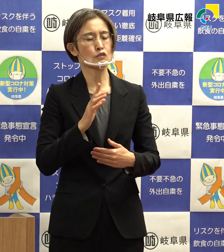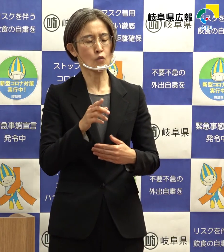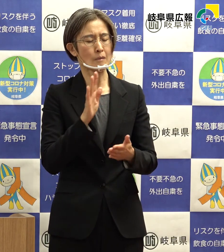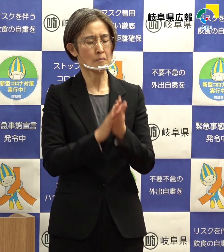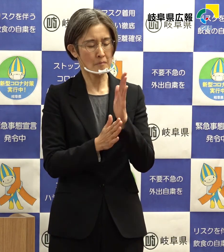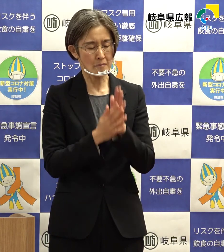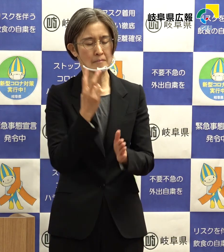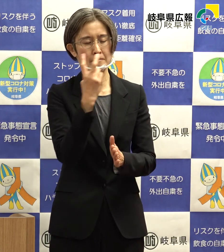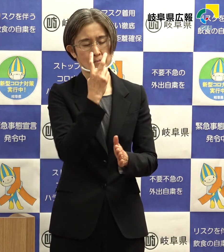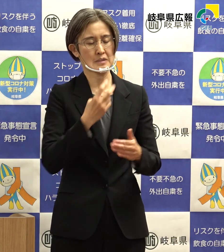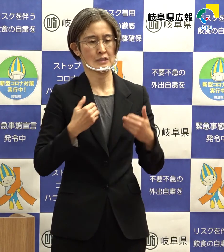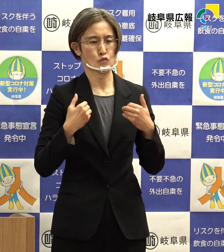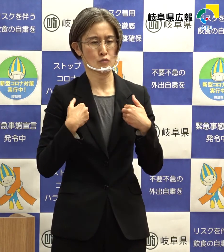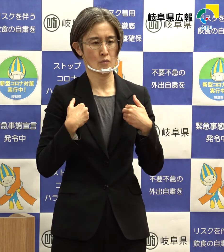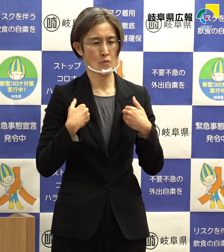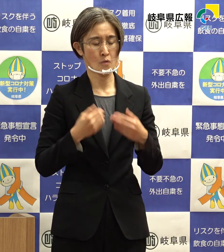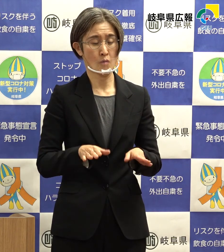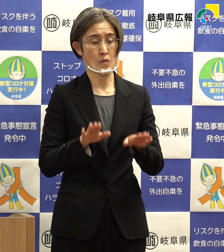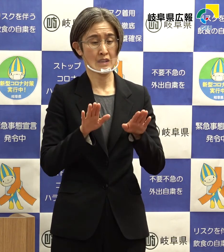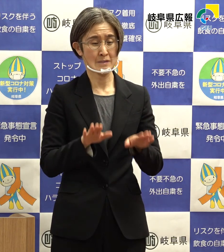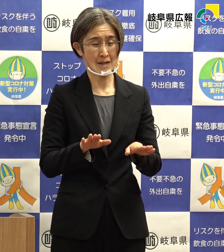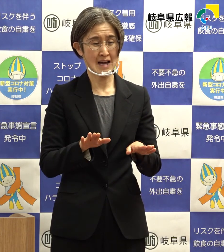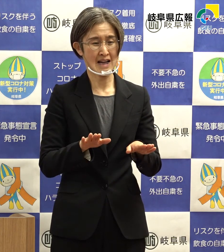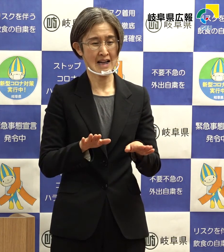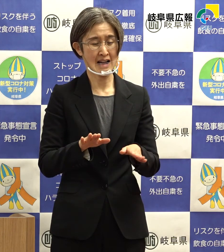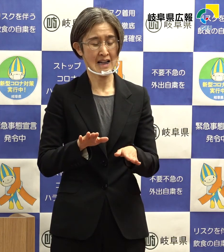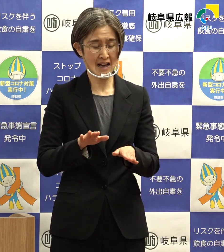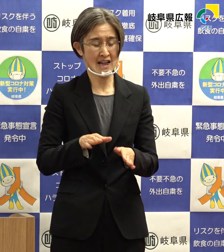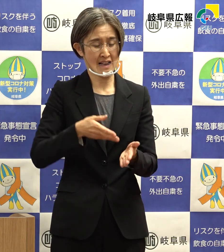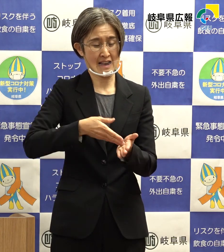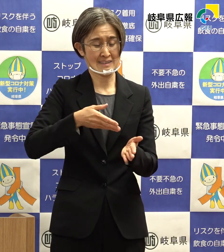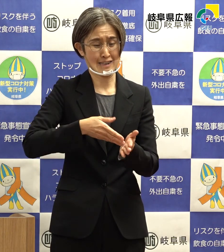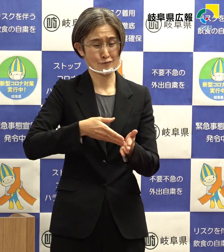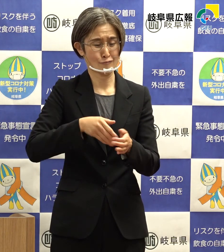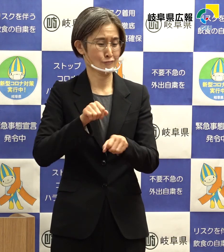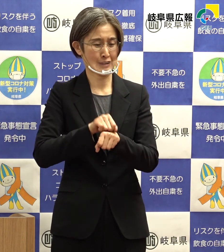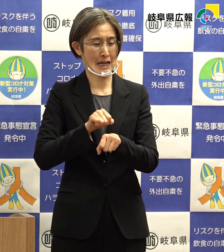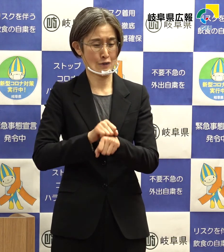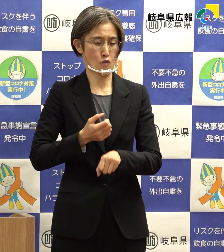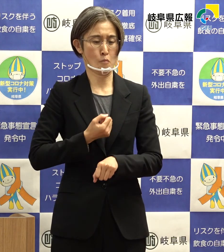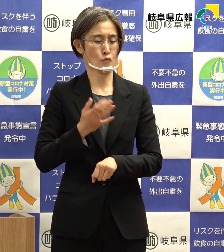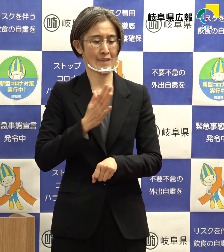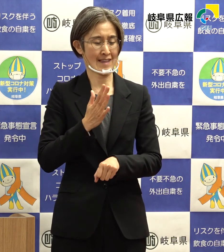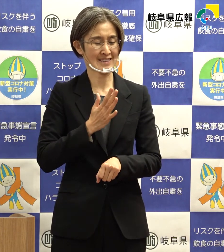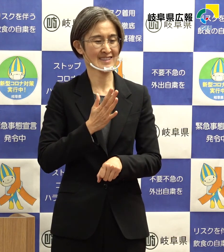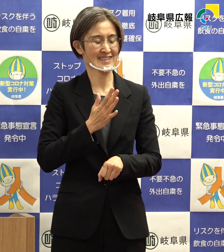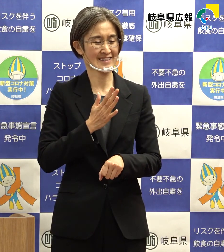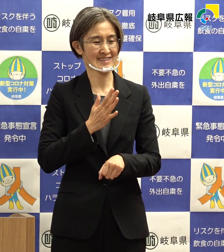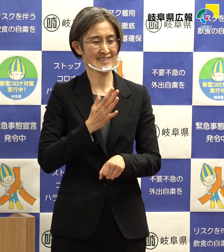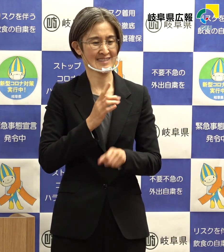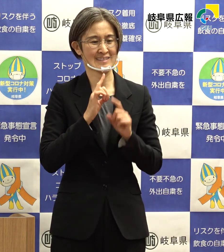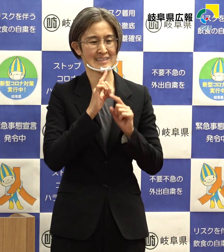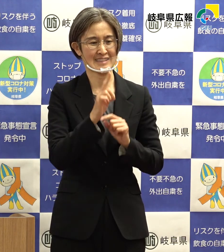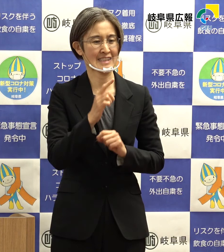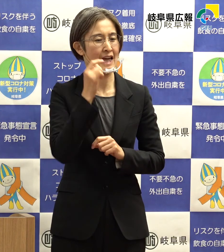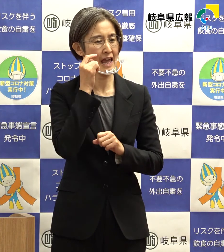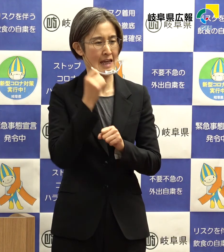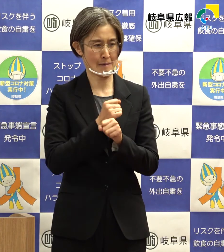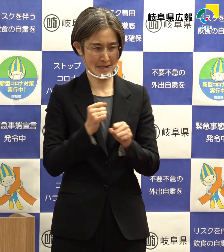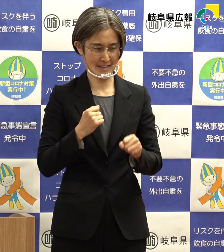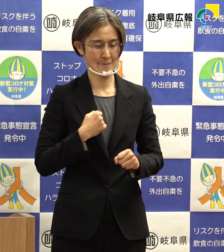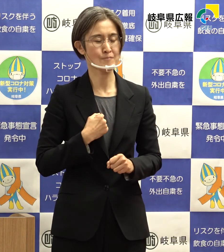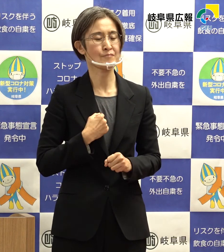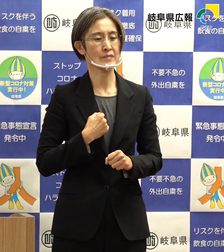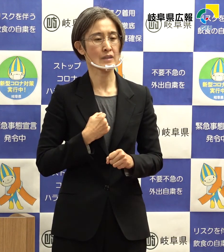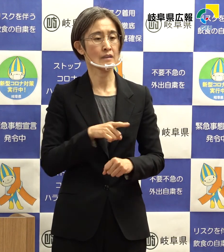、今ここで私が何も材料もない中で即断しちゃいけないので、まずはその第